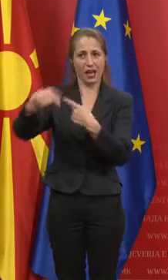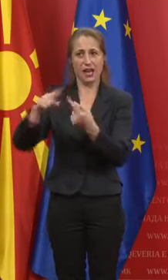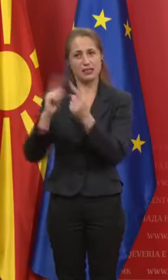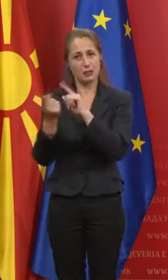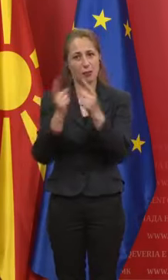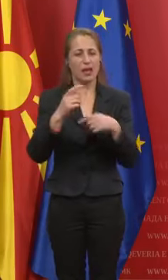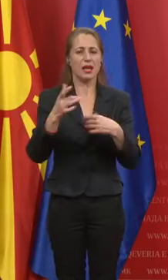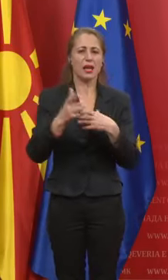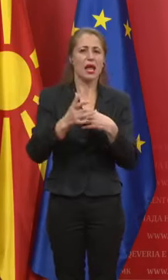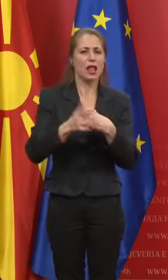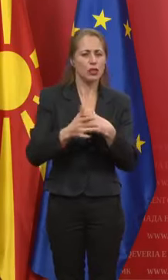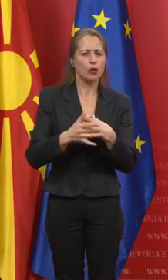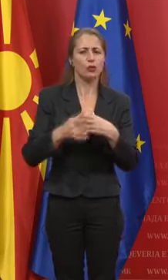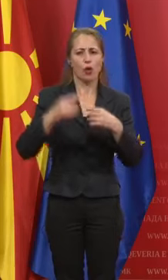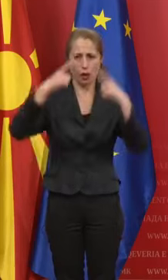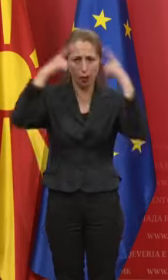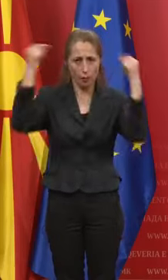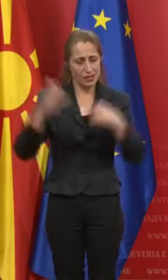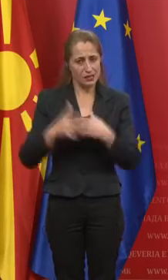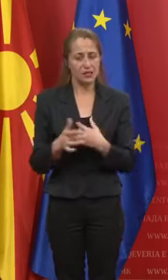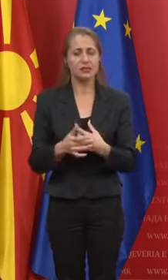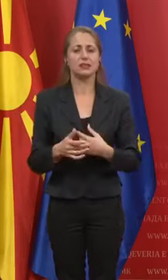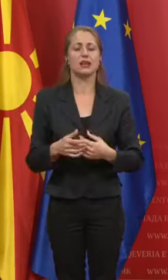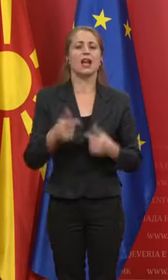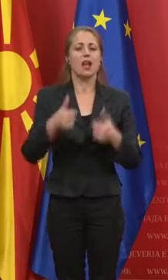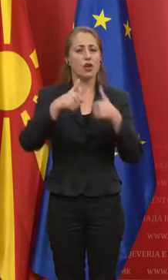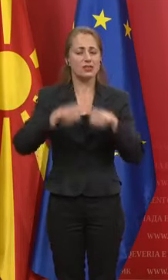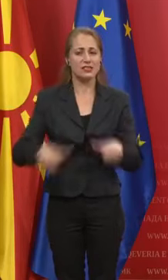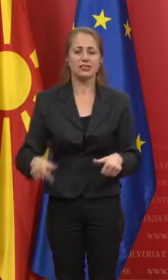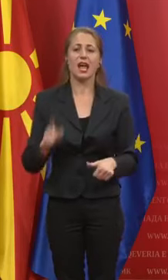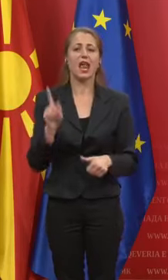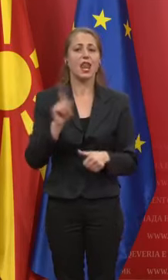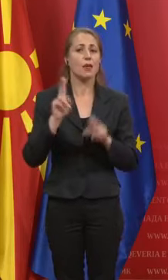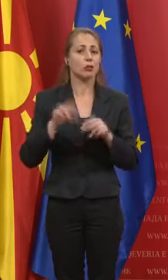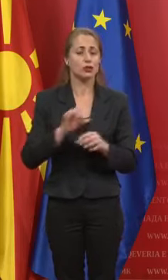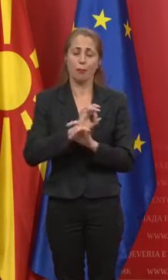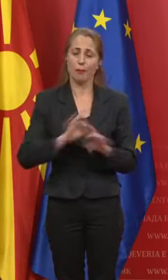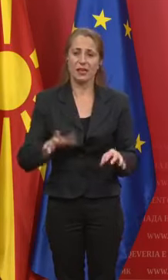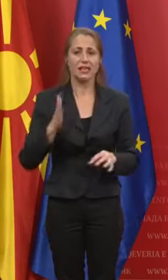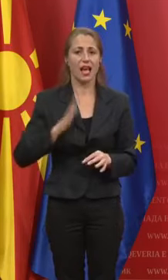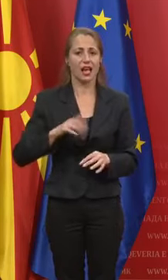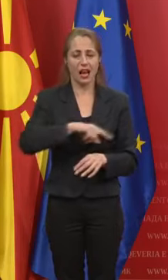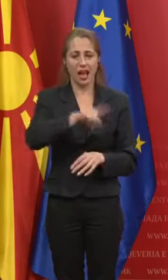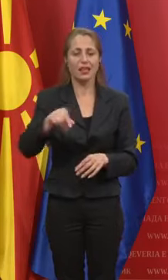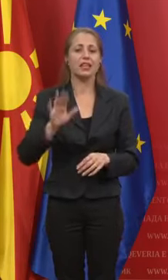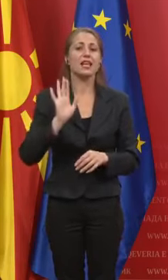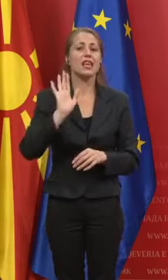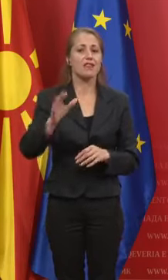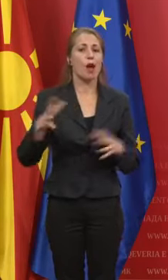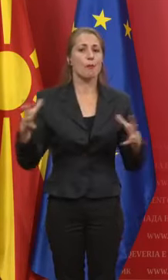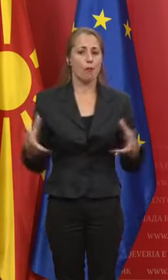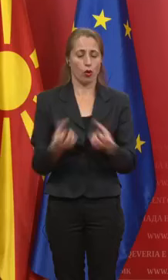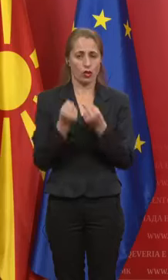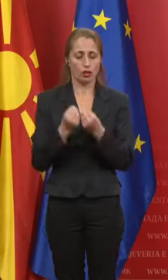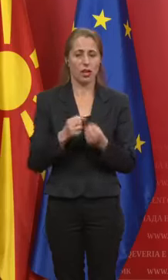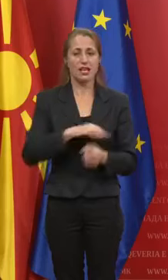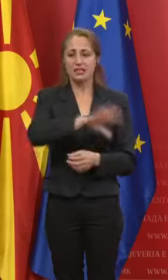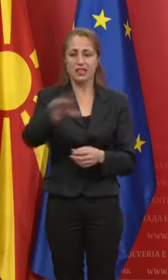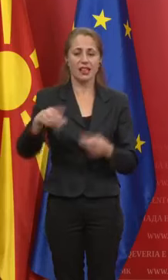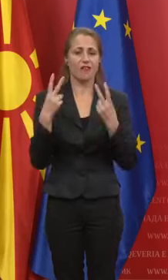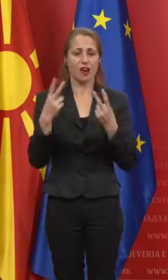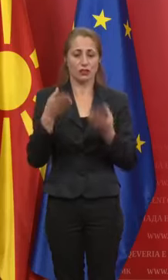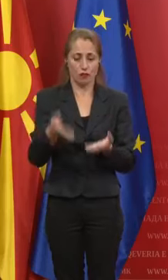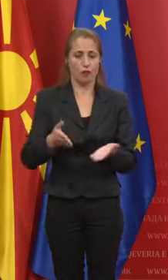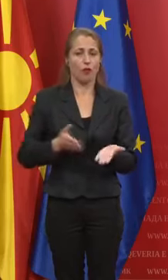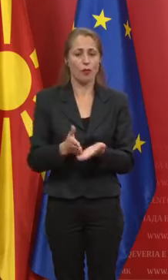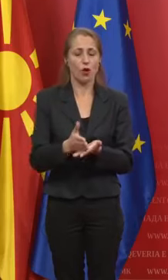и медицински сестри, но системот не може без граѓаните и нивната подршка. Сите се важни во овој процес,